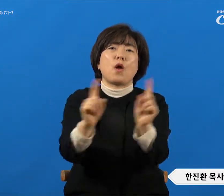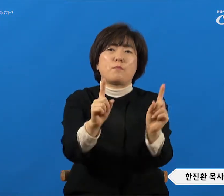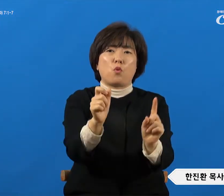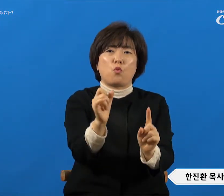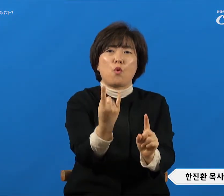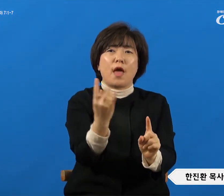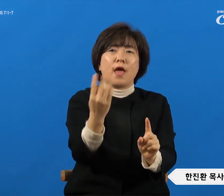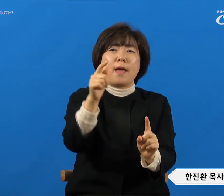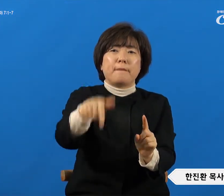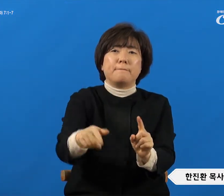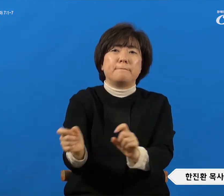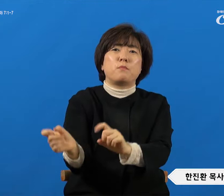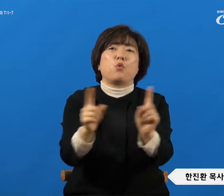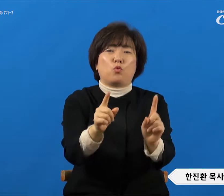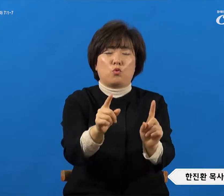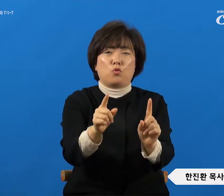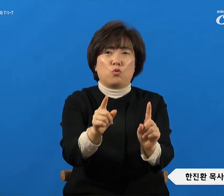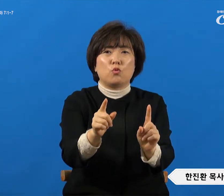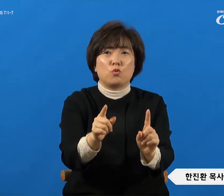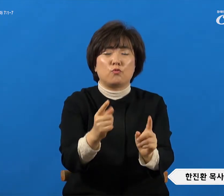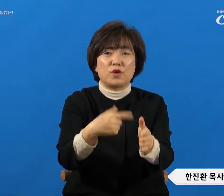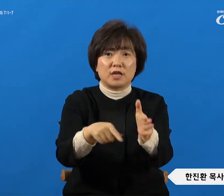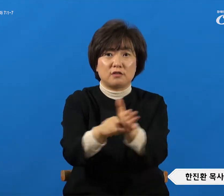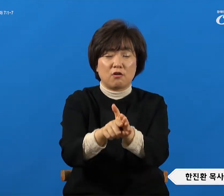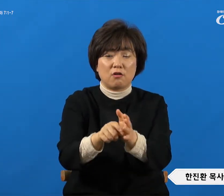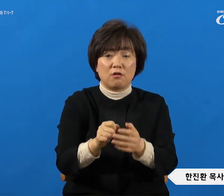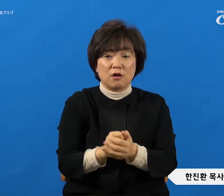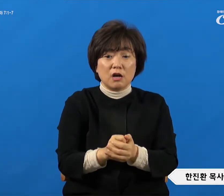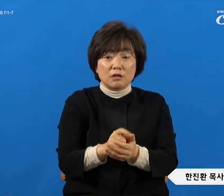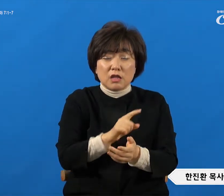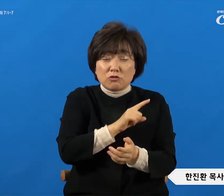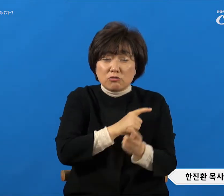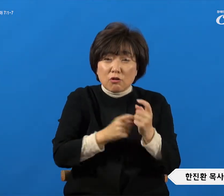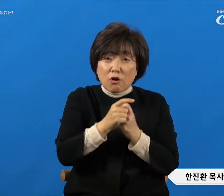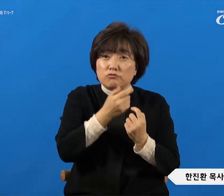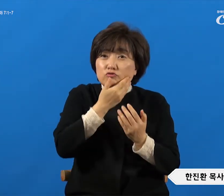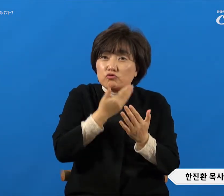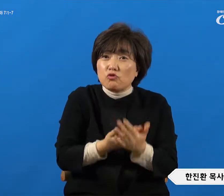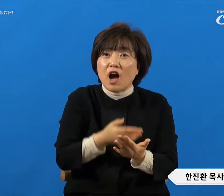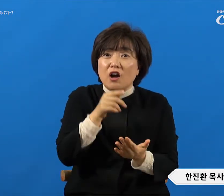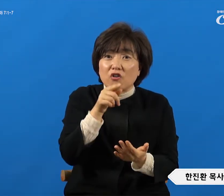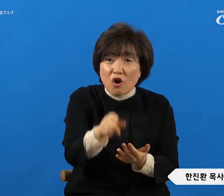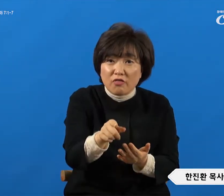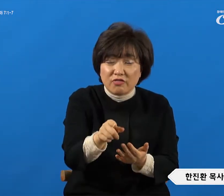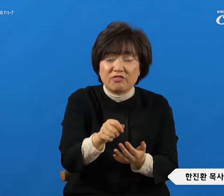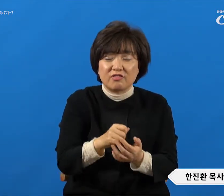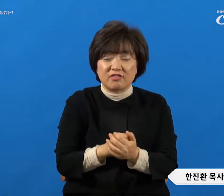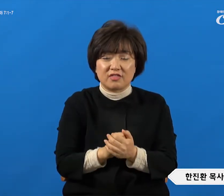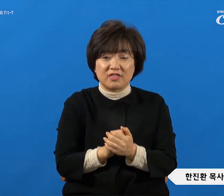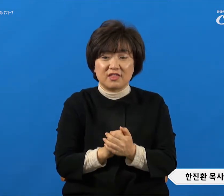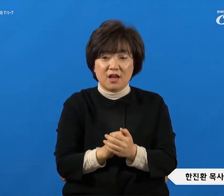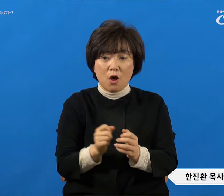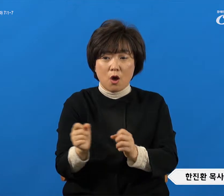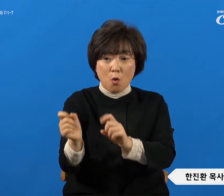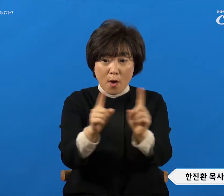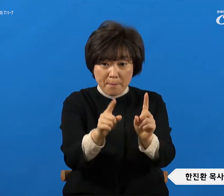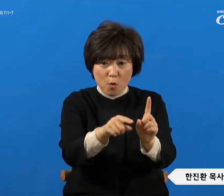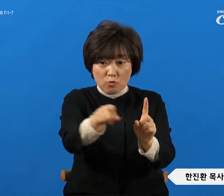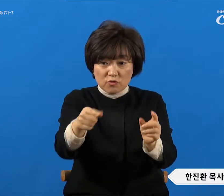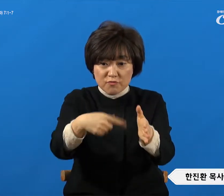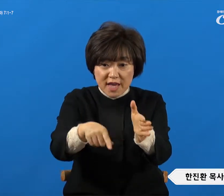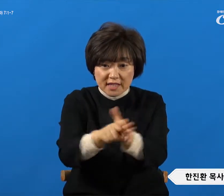것은 소프트웨어를 준비하는 것입니다. 소프트웨어는 그 성읍에서 하나님의